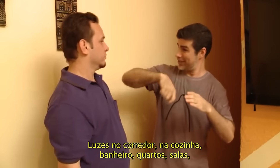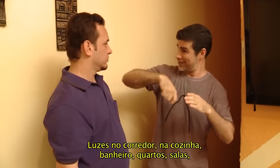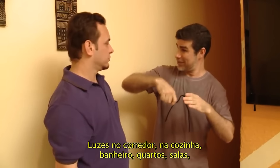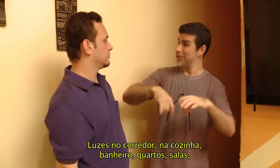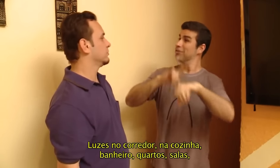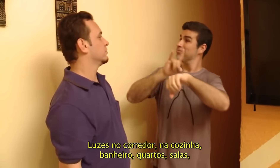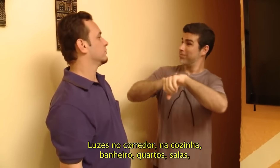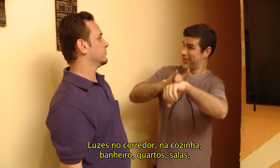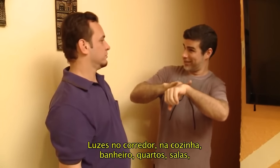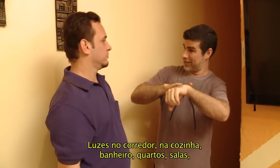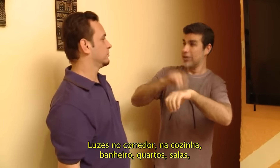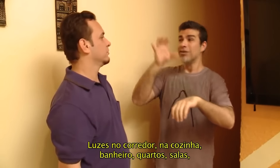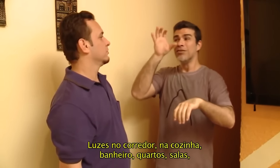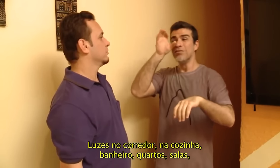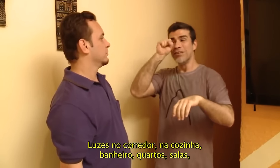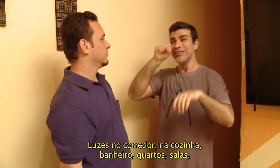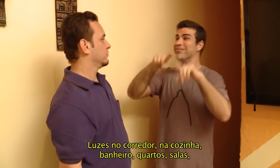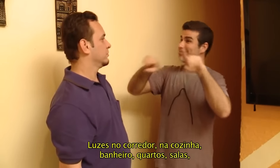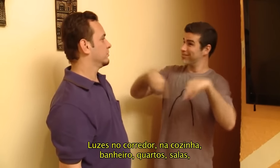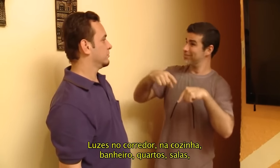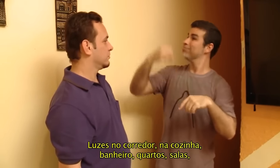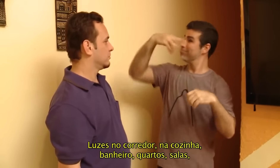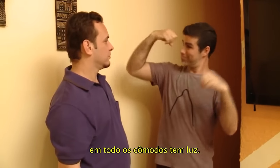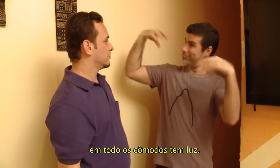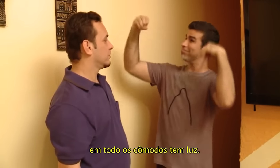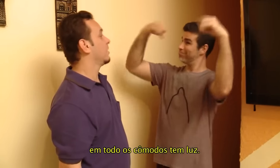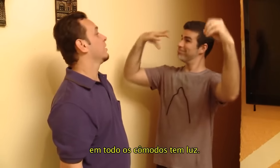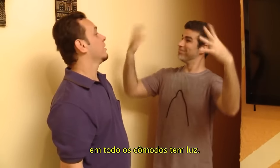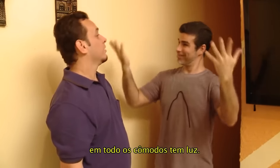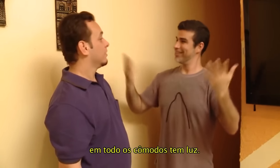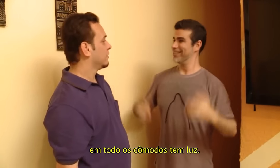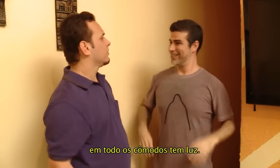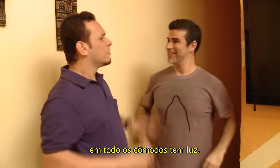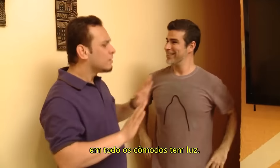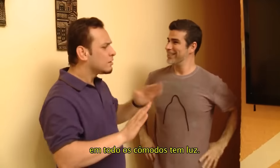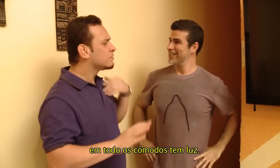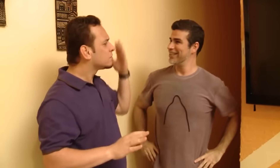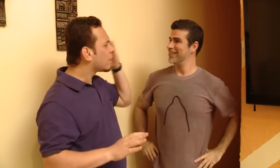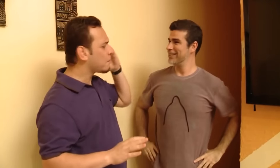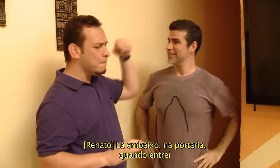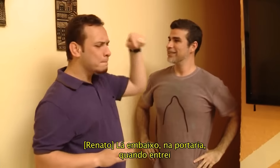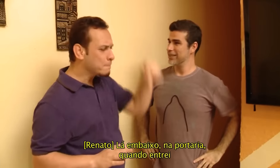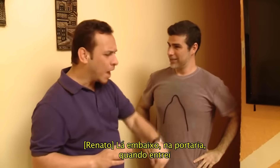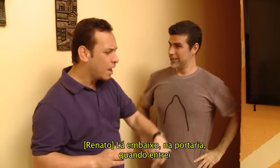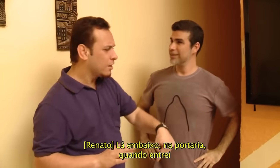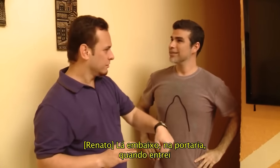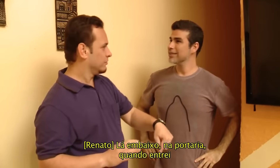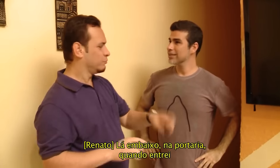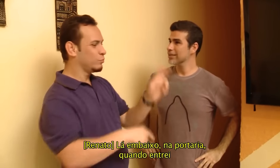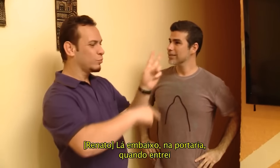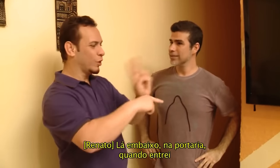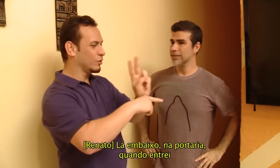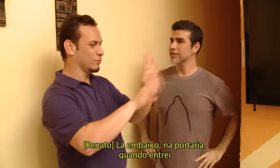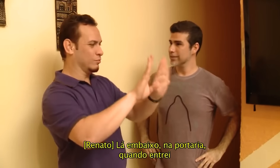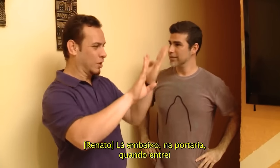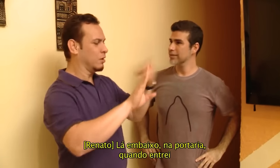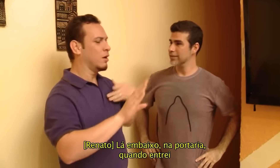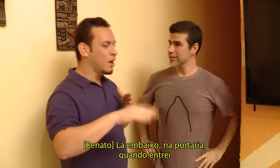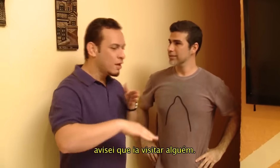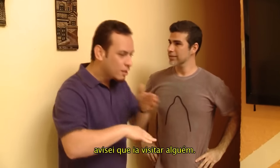na cozinha, banheiro, quartos, salas. Em todos os cômodos tem luz. Lá embaixo, na portaria, quando entrei, avisei